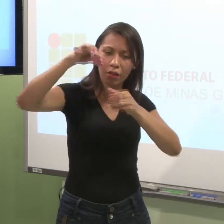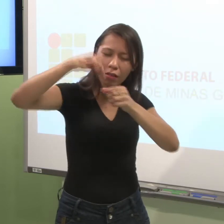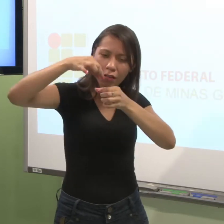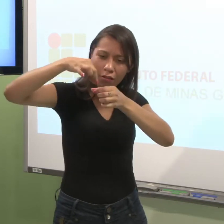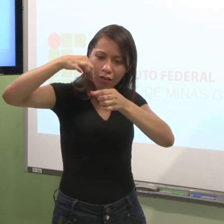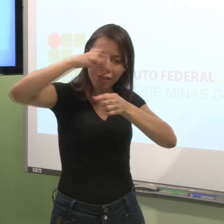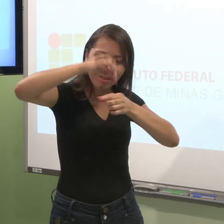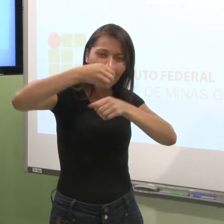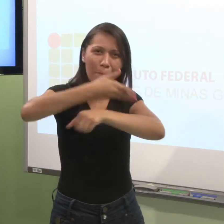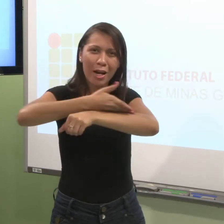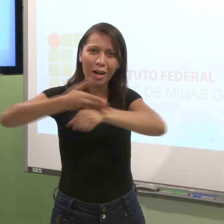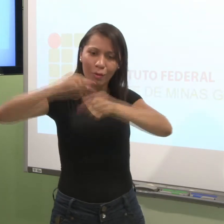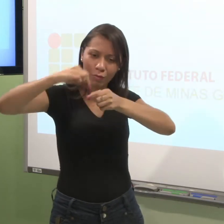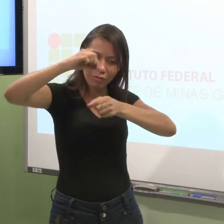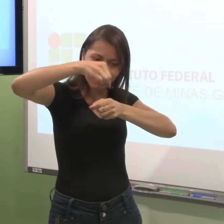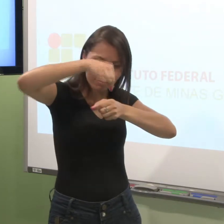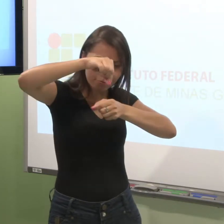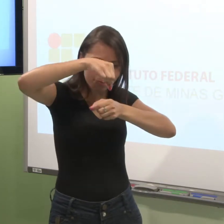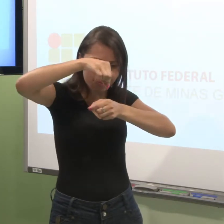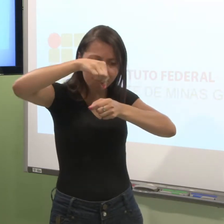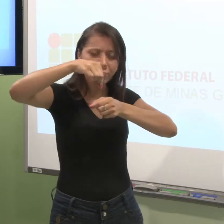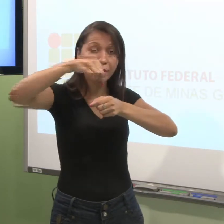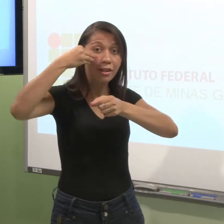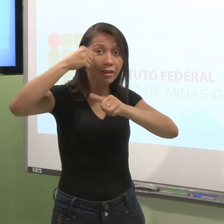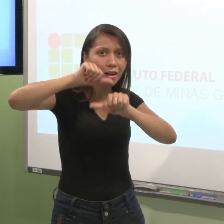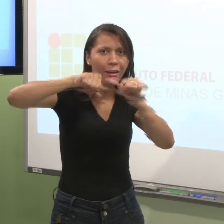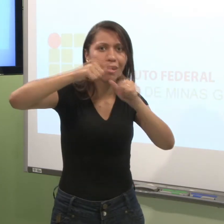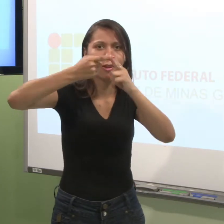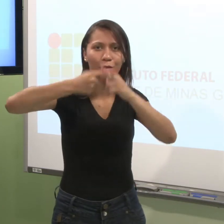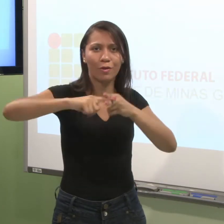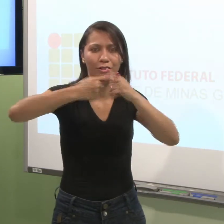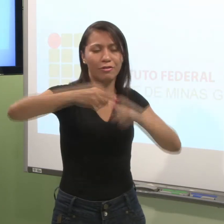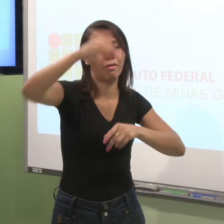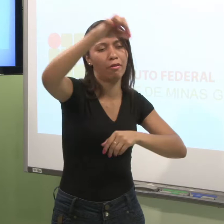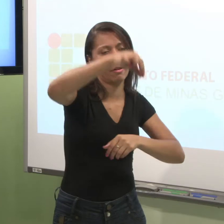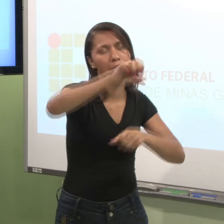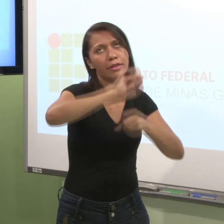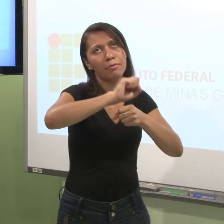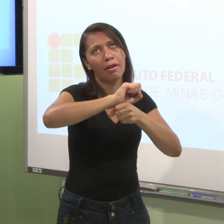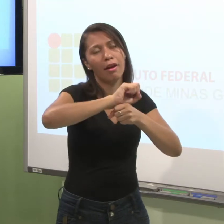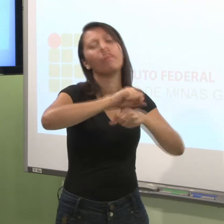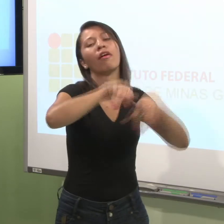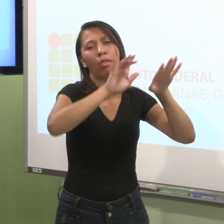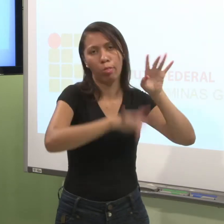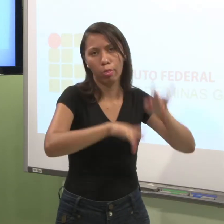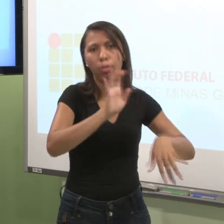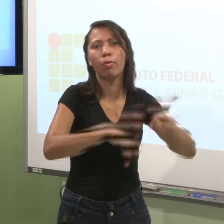sujo. Viram só como evoluiu e facilitou e muito o nosso trabalho com a chegada do computador?